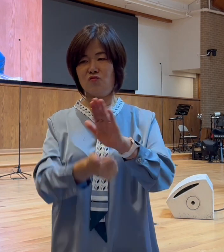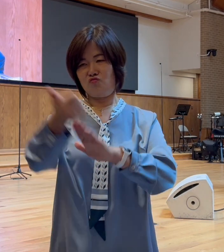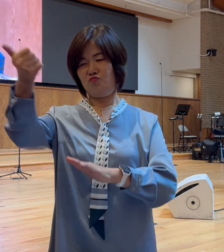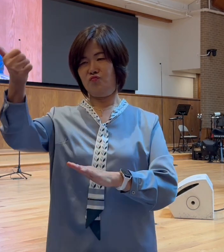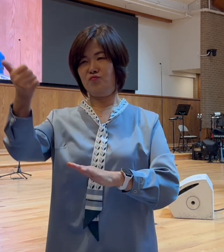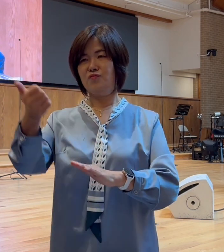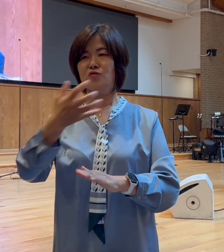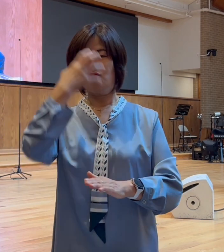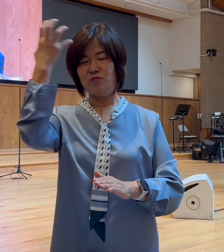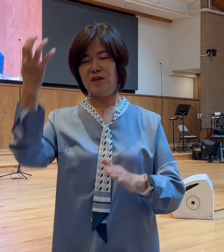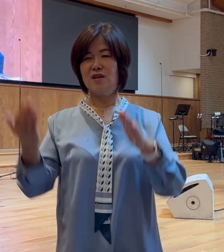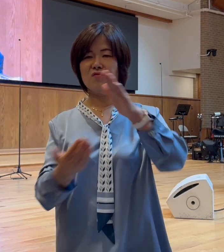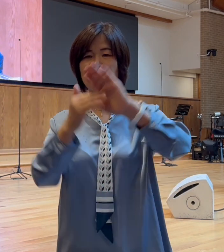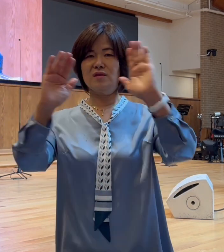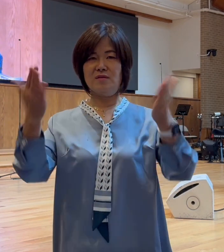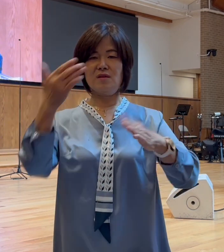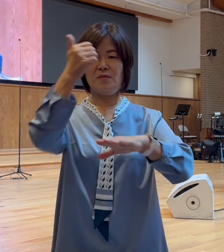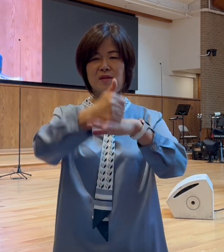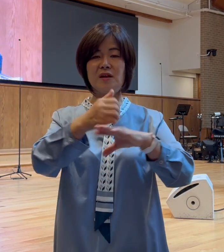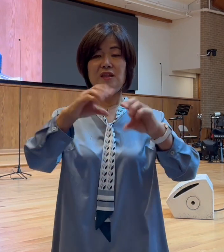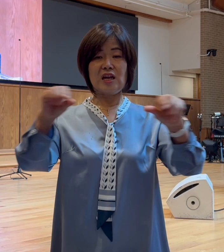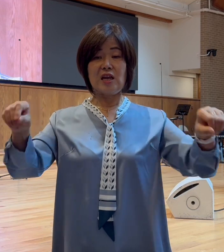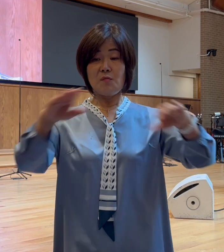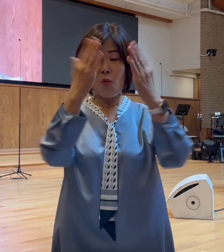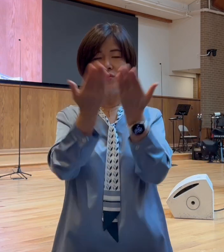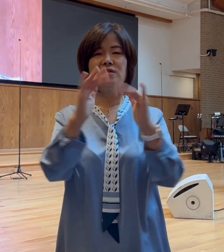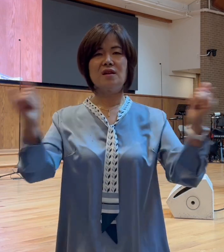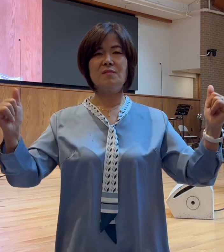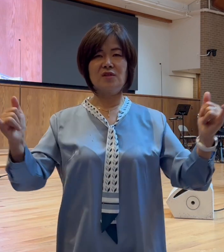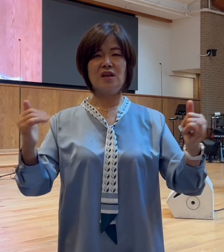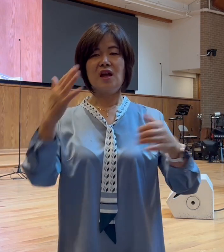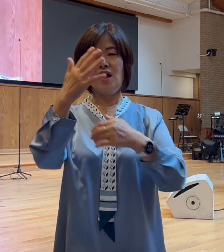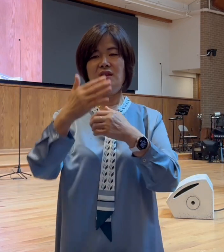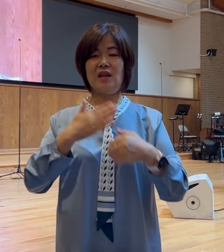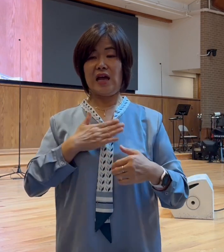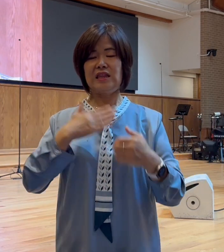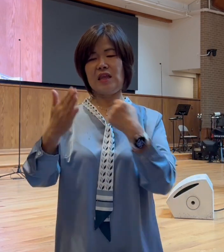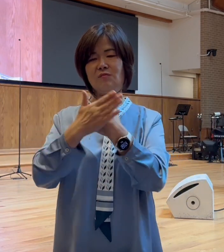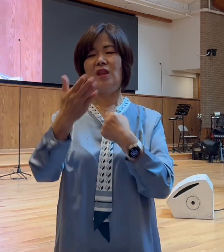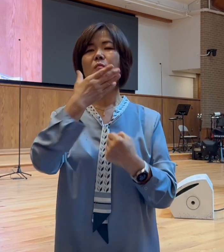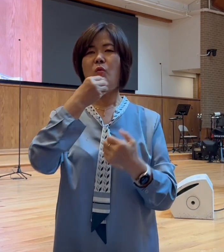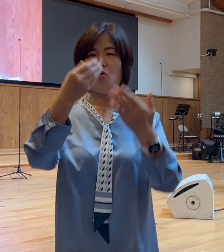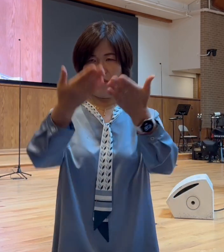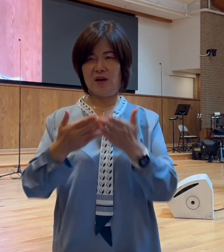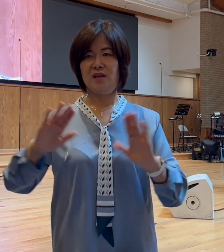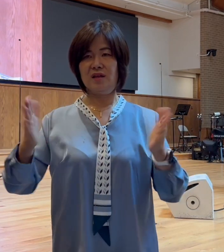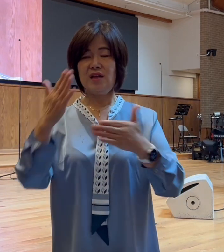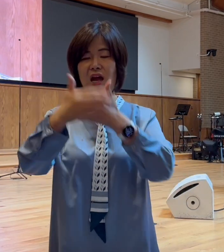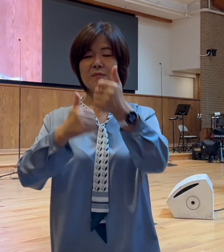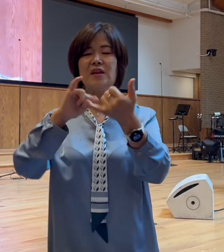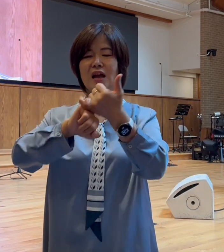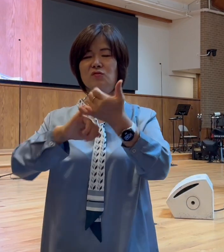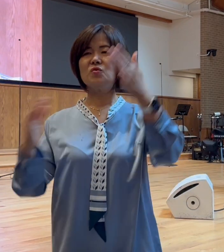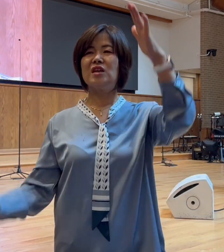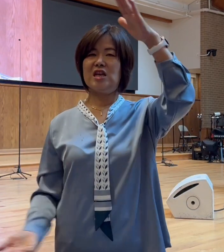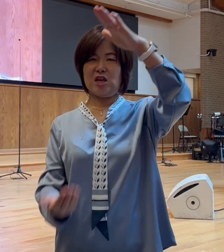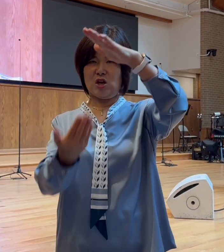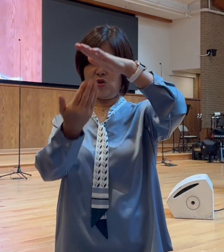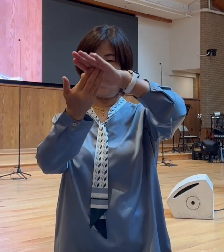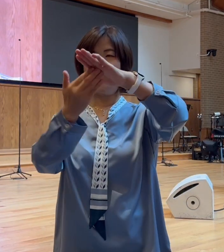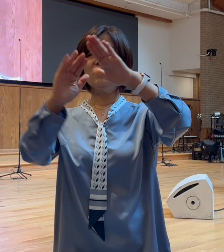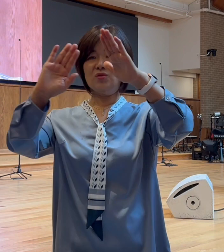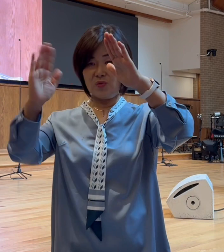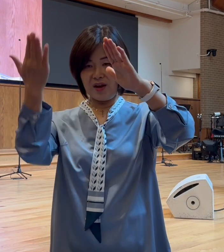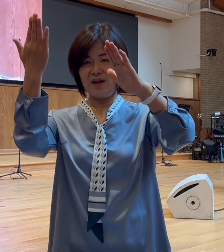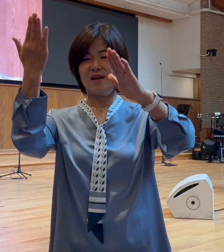확산이 되면서 끝내는 땅의 모든 족속이 너로 말미암아 복을 받게 될 것이라고 하는 하나님의 약속이 성취될